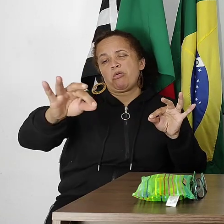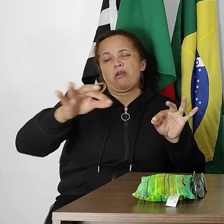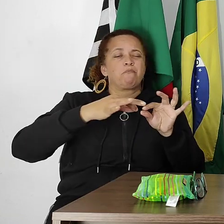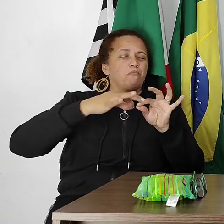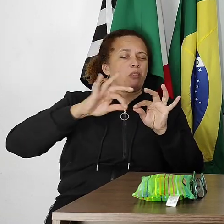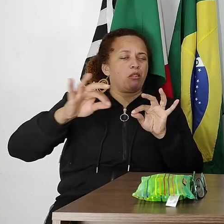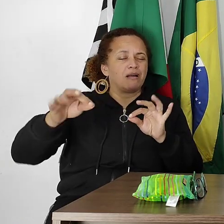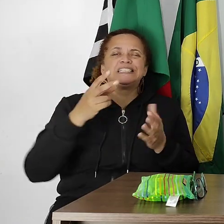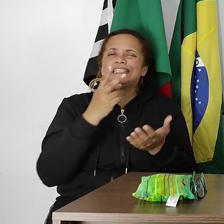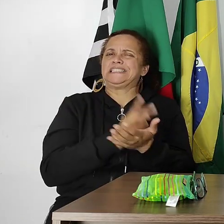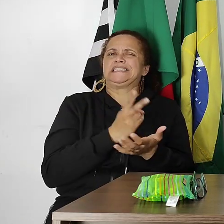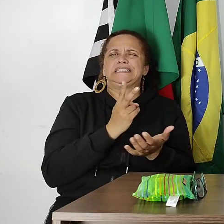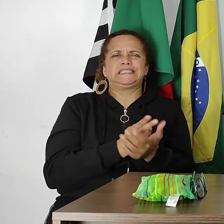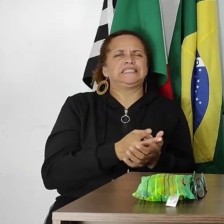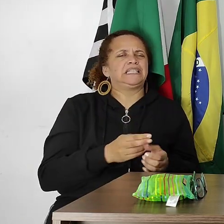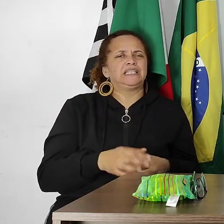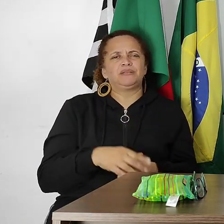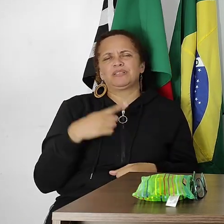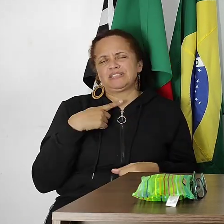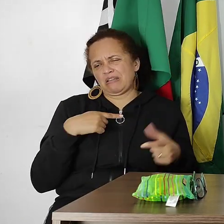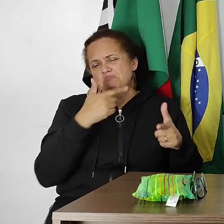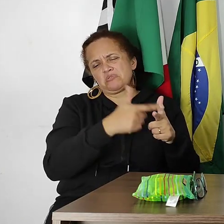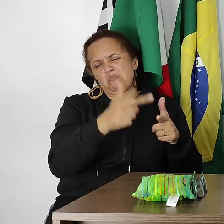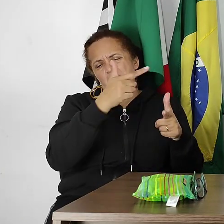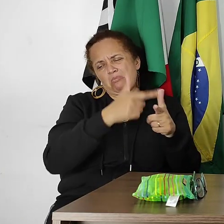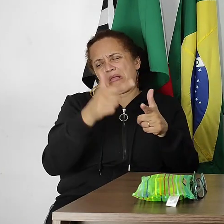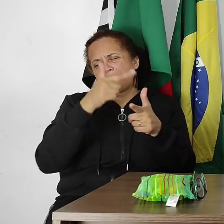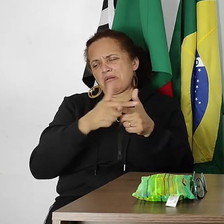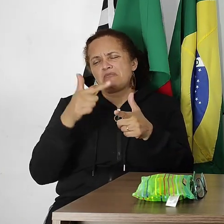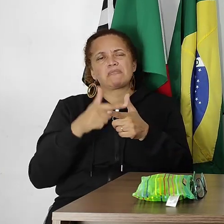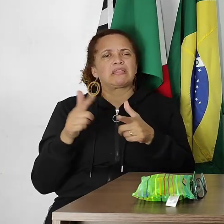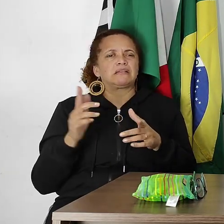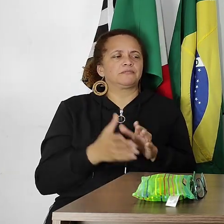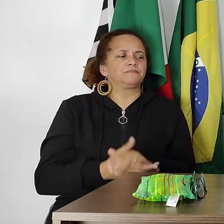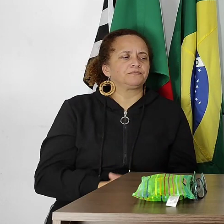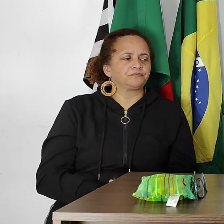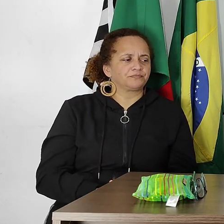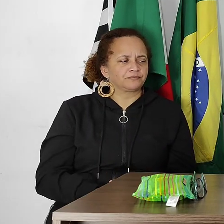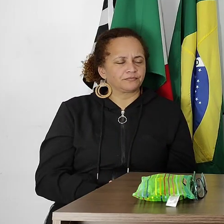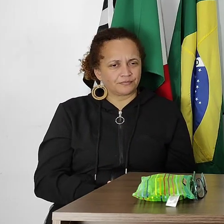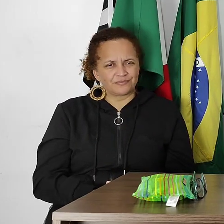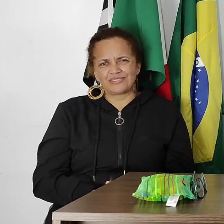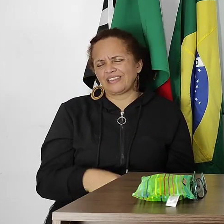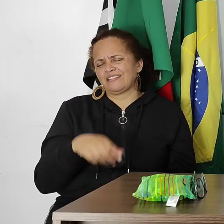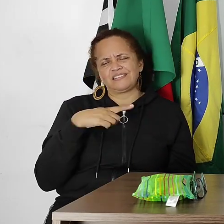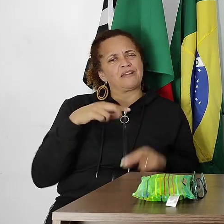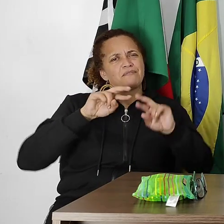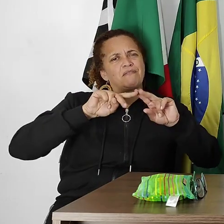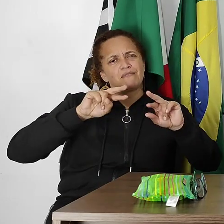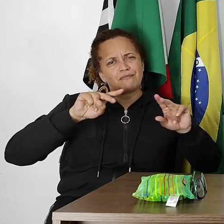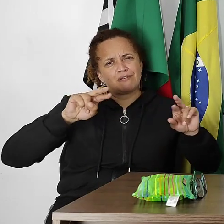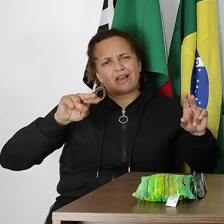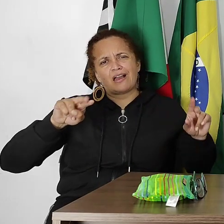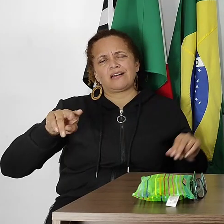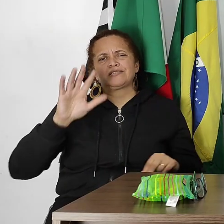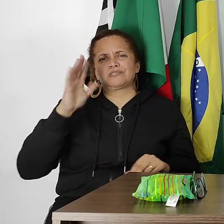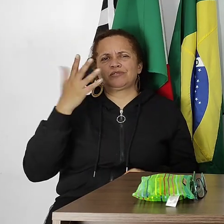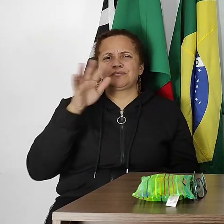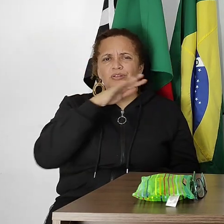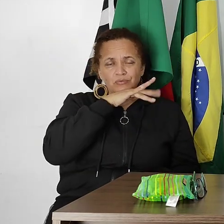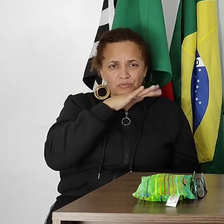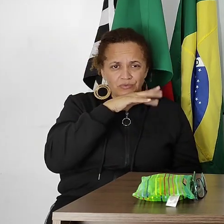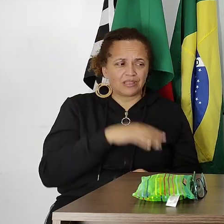prova atrás de prova, abismo chamando outro abismo, né? Que nem falam. Foram várias vezes, no total que